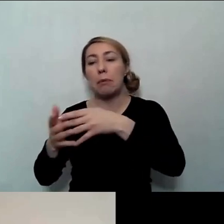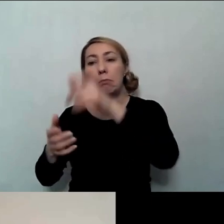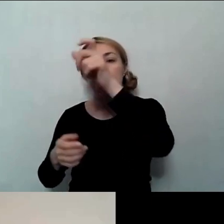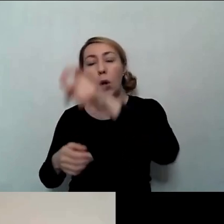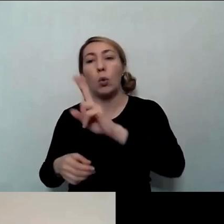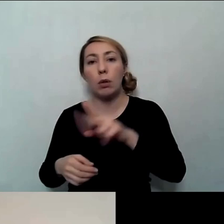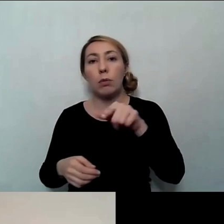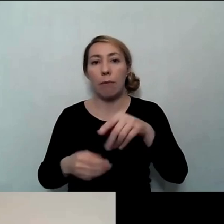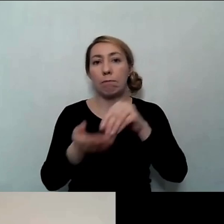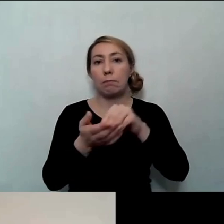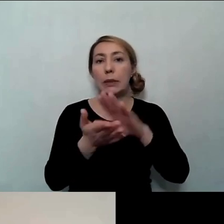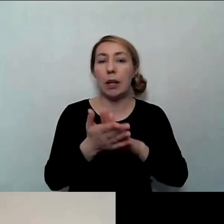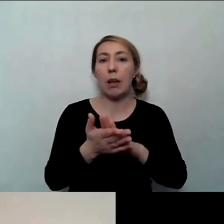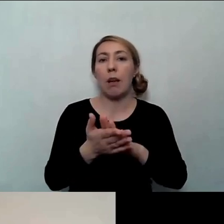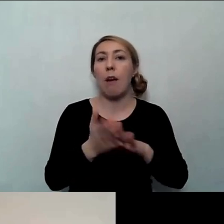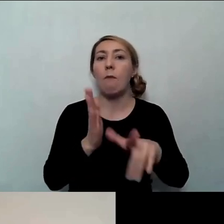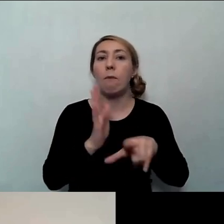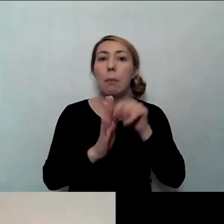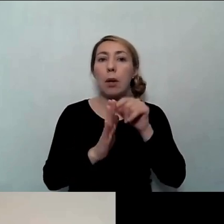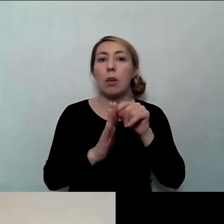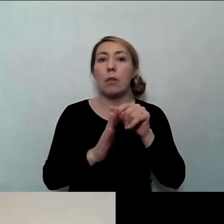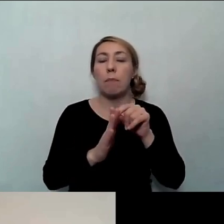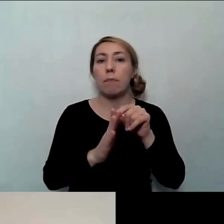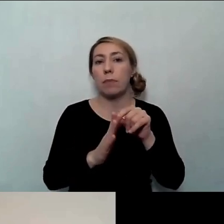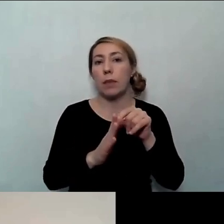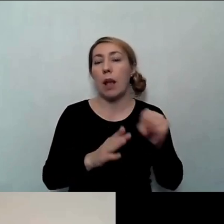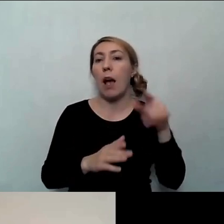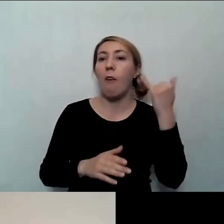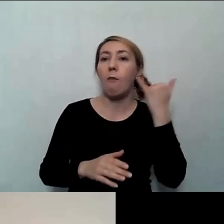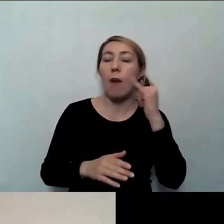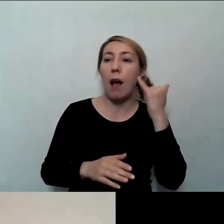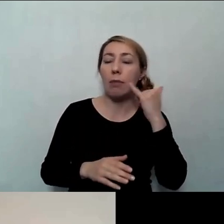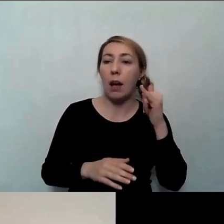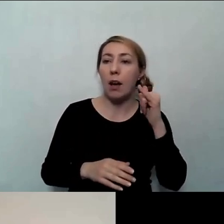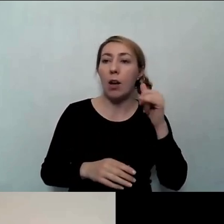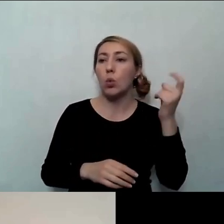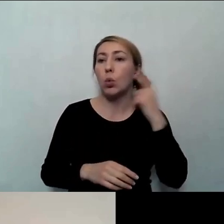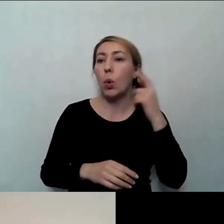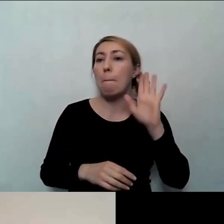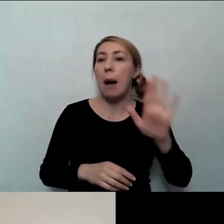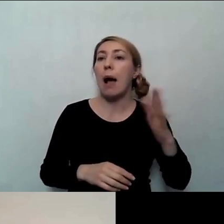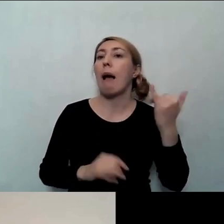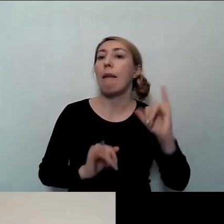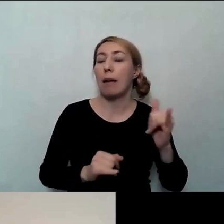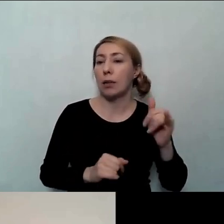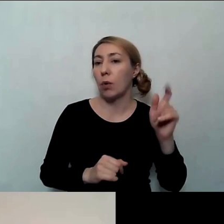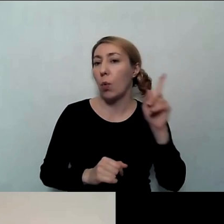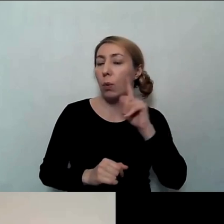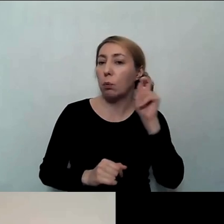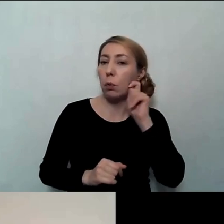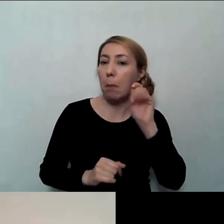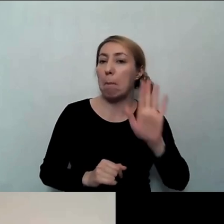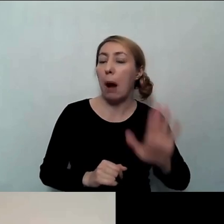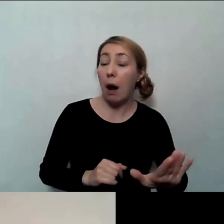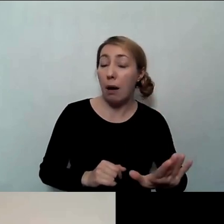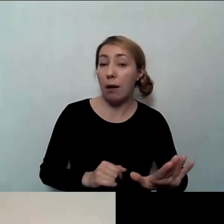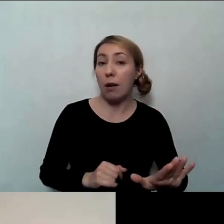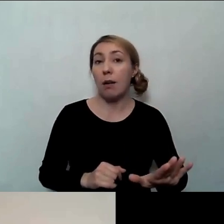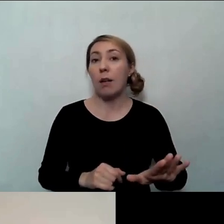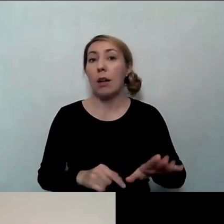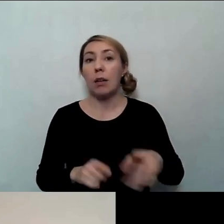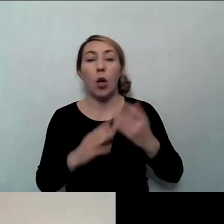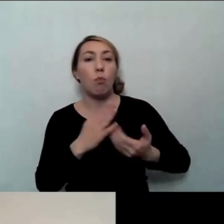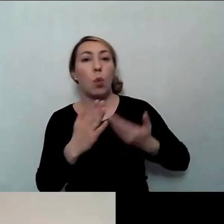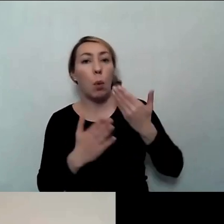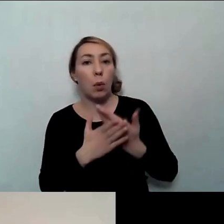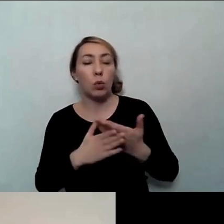jest możliwość wyboru tego, jaką wadę słuchu ma uczeń bądź uczennica i proponowane